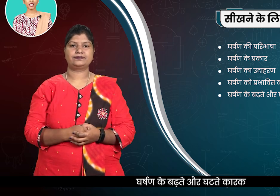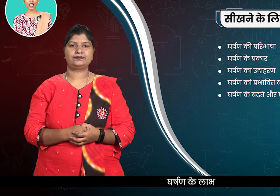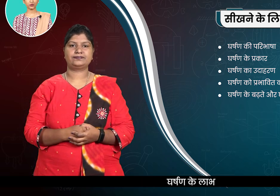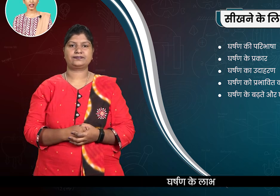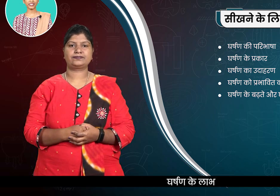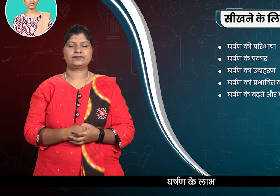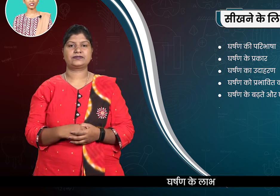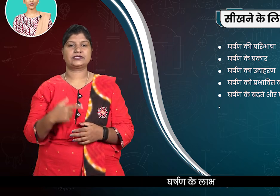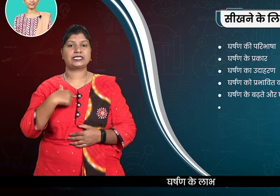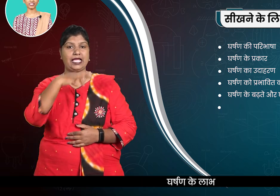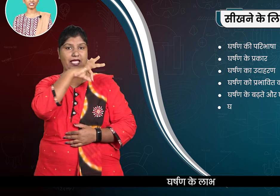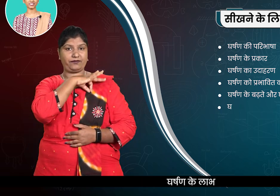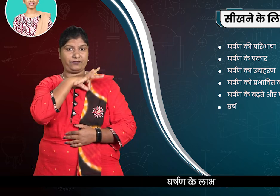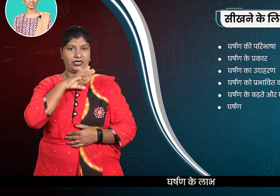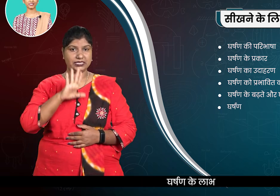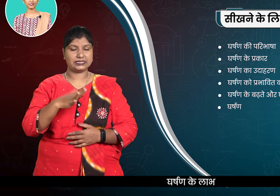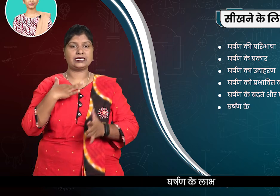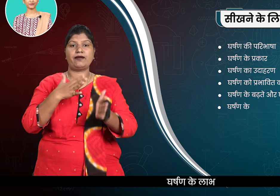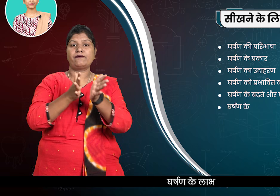घर्षन के लाब